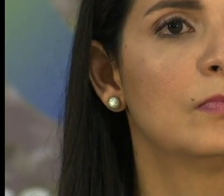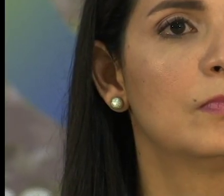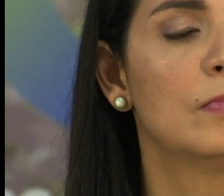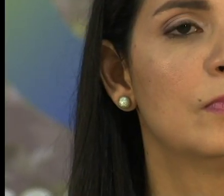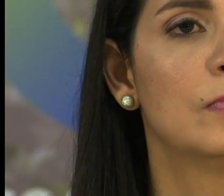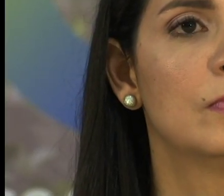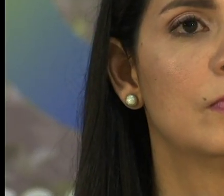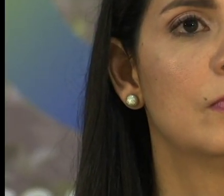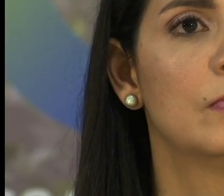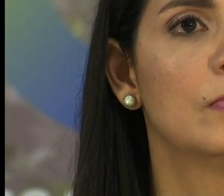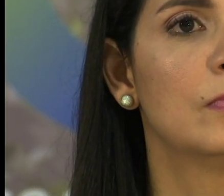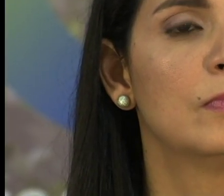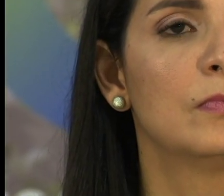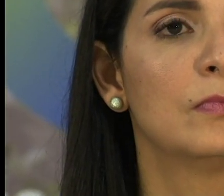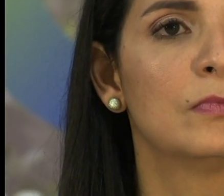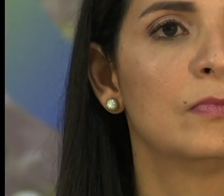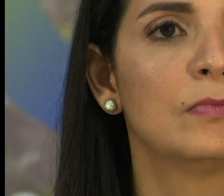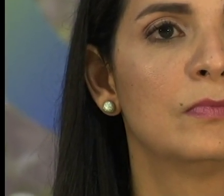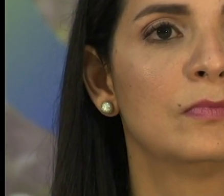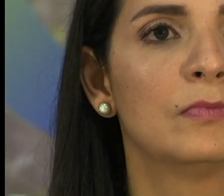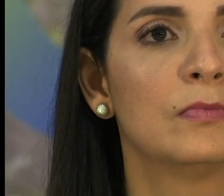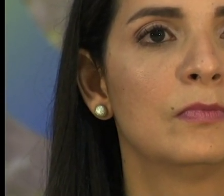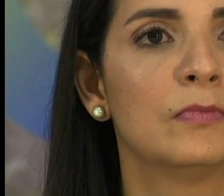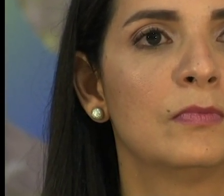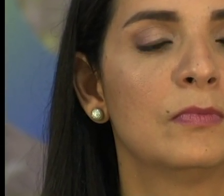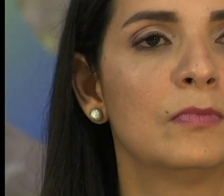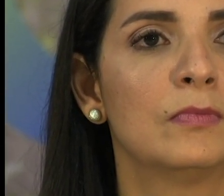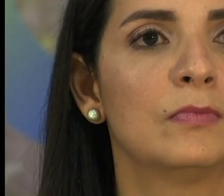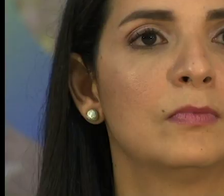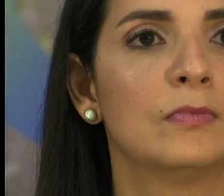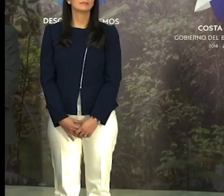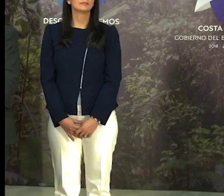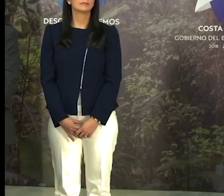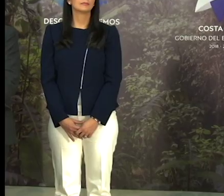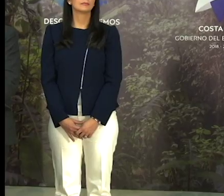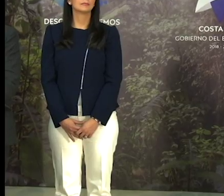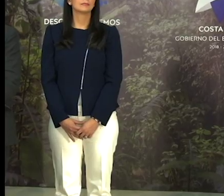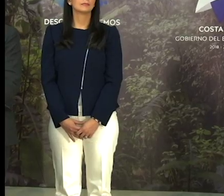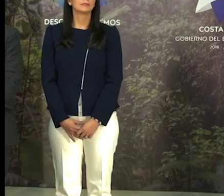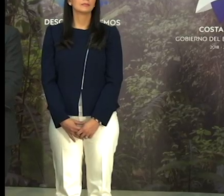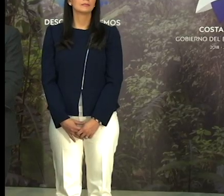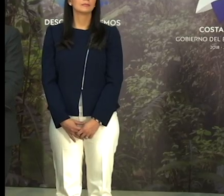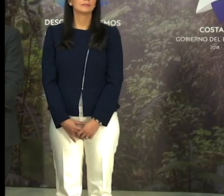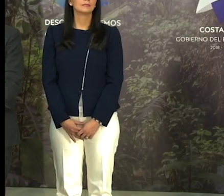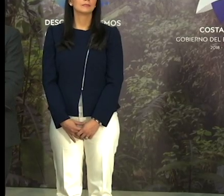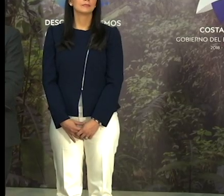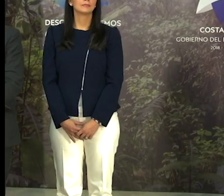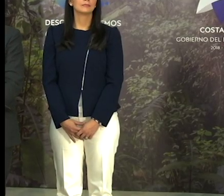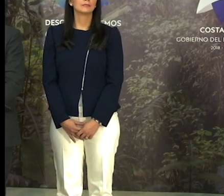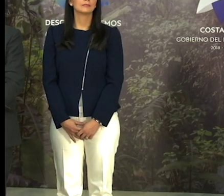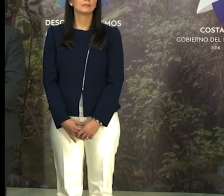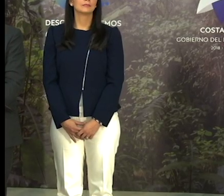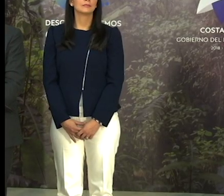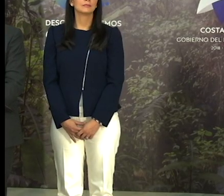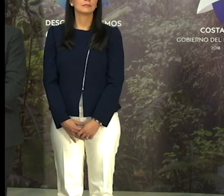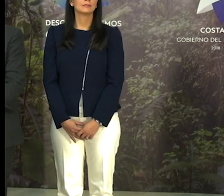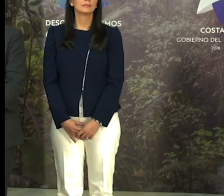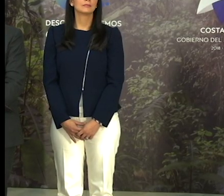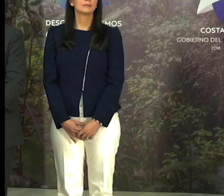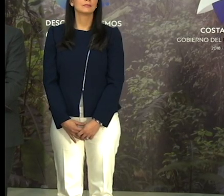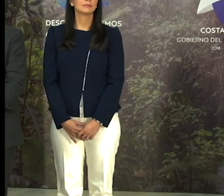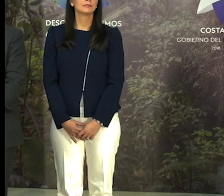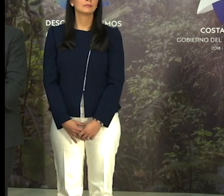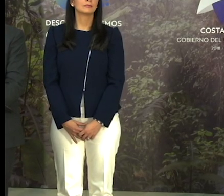pasado viernes de sus labores en la Coalición Costarricense de Iniciativa de Desarrollo CINDE. La nueva jerarca no dio su punto de vista